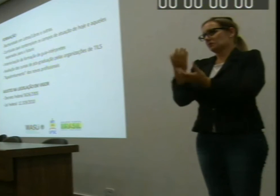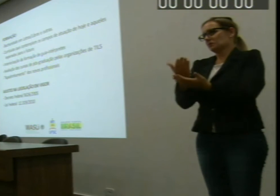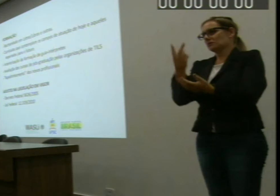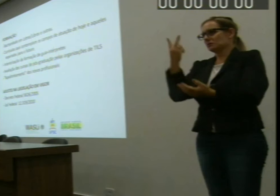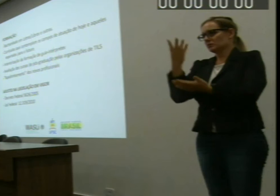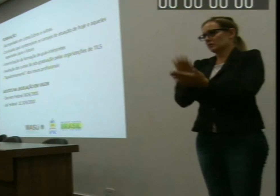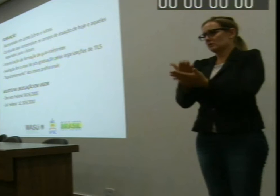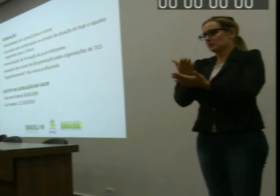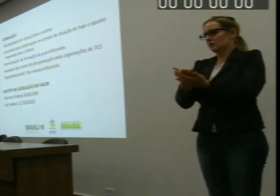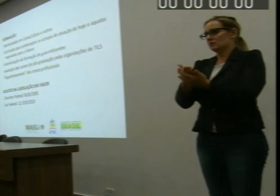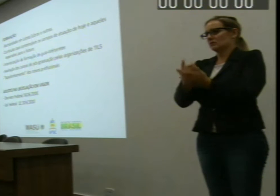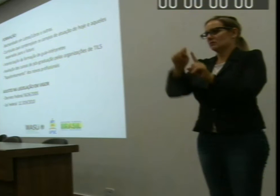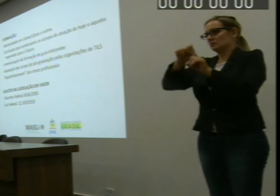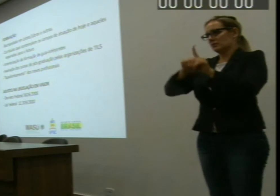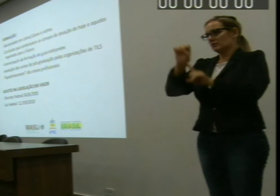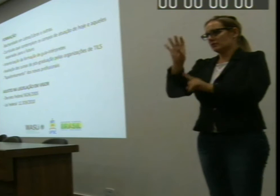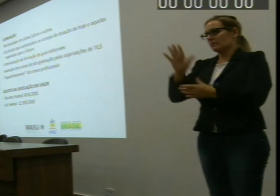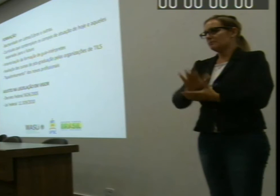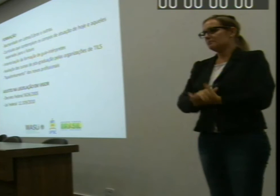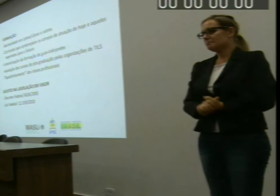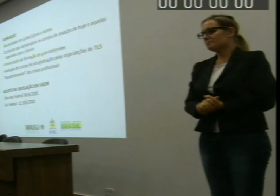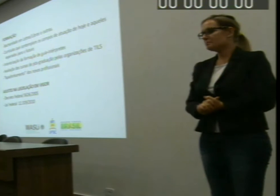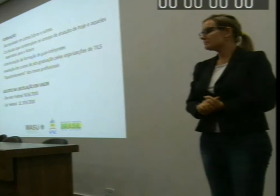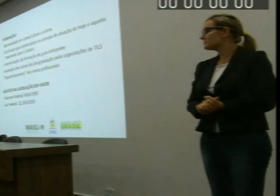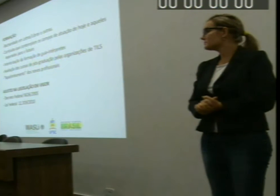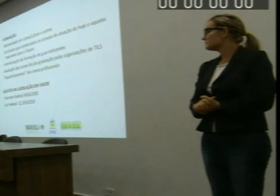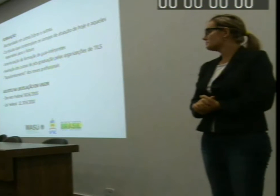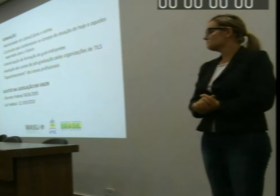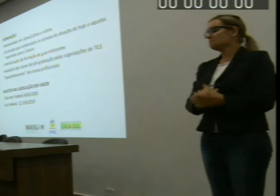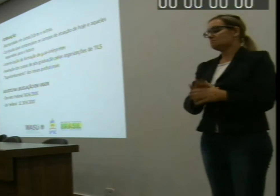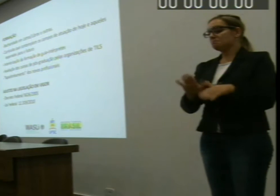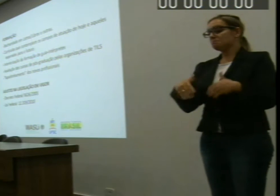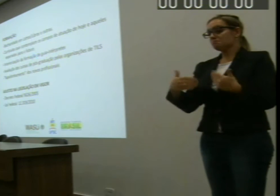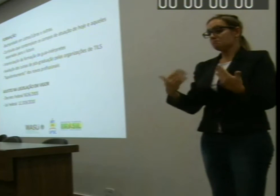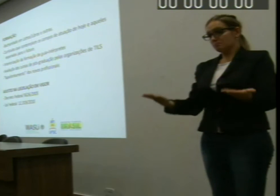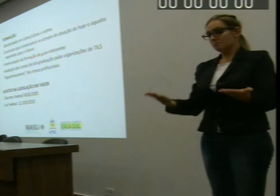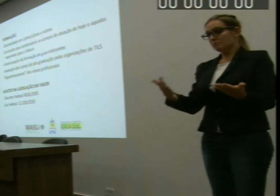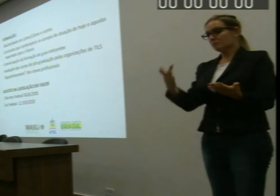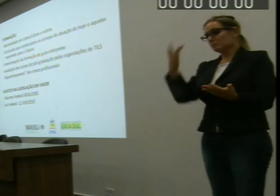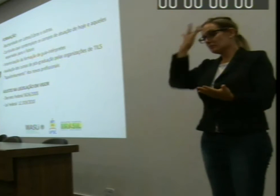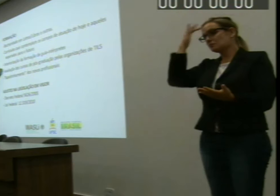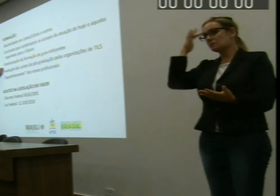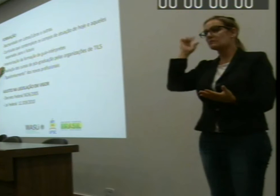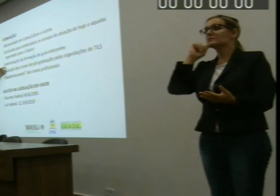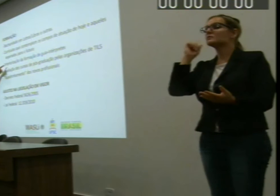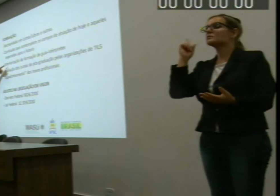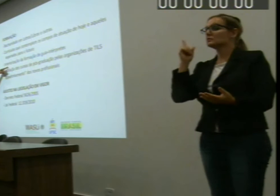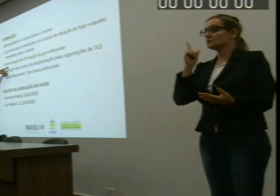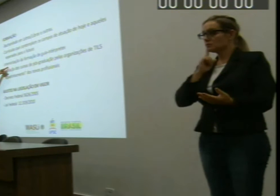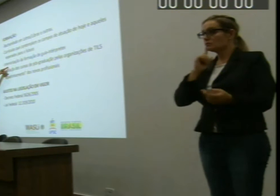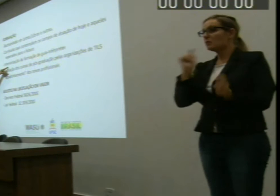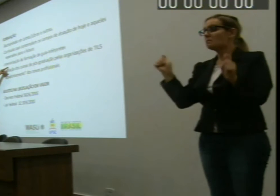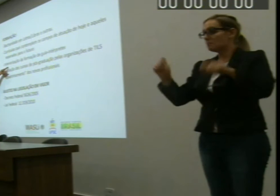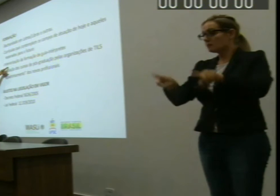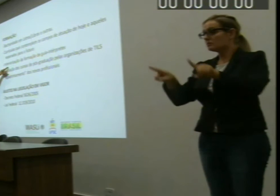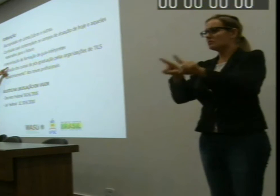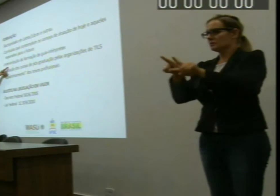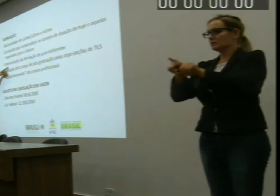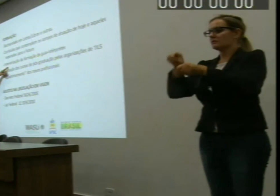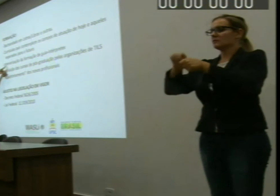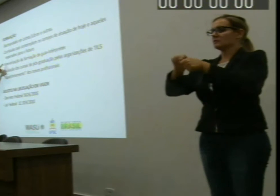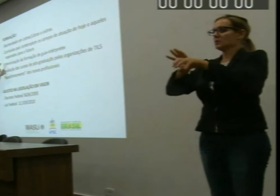só dois finais de semanas por mês Ah então até as pessoas surdas também poderiam fazer o curso de guia